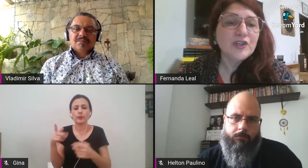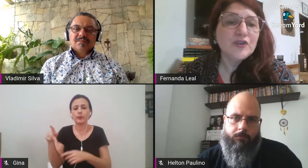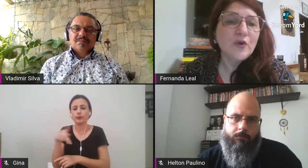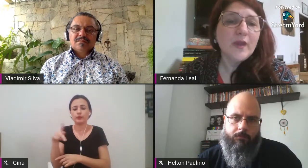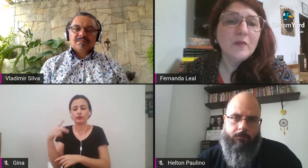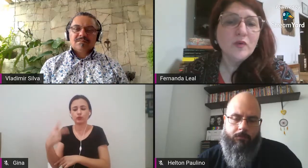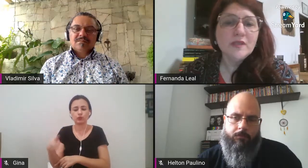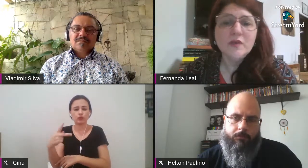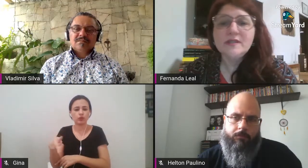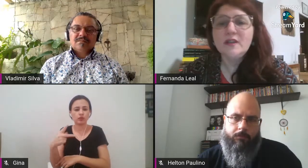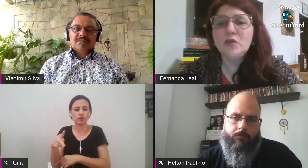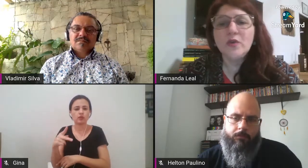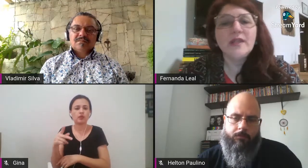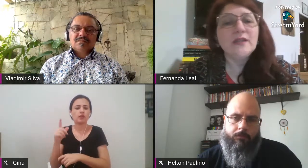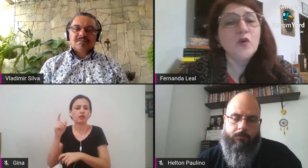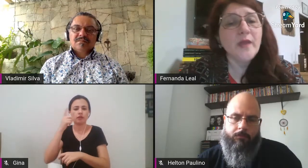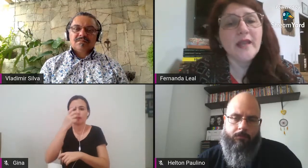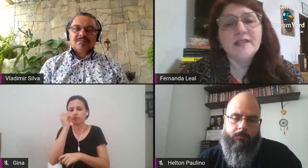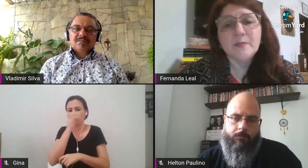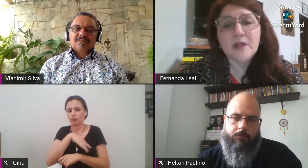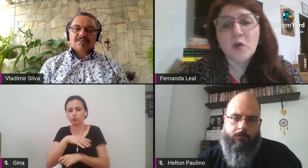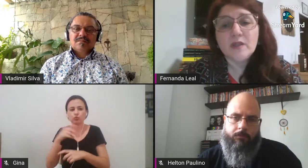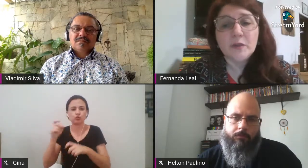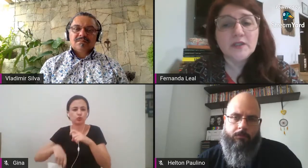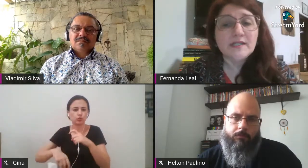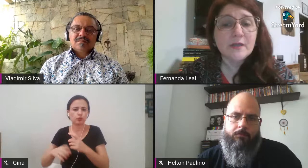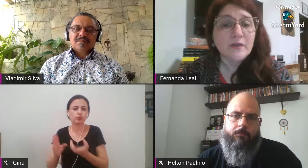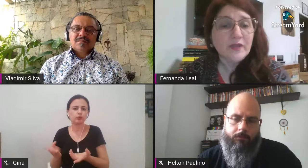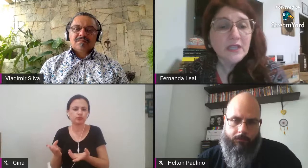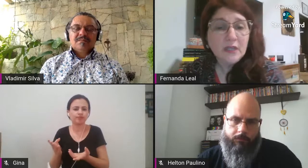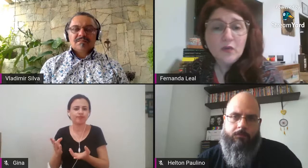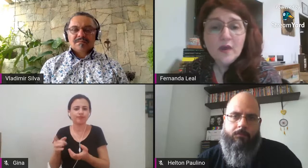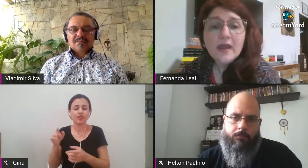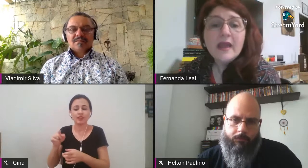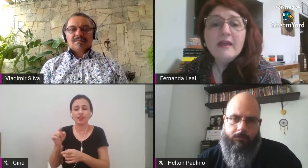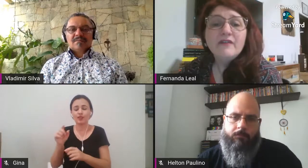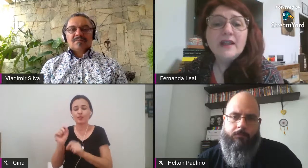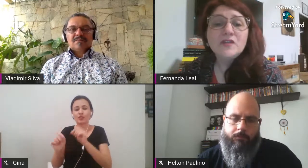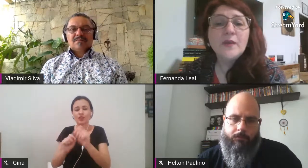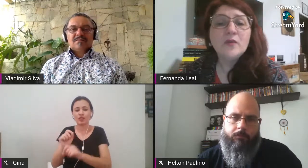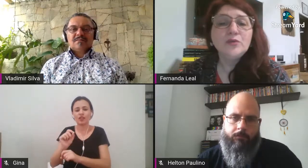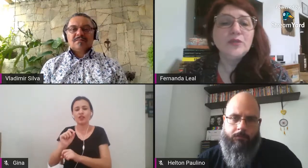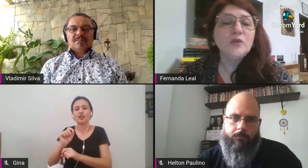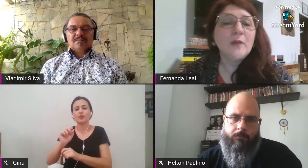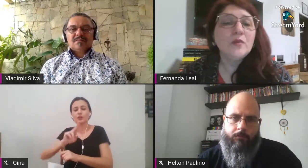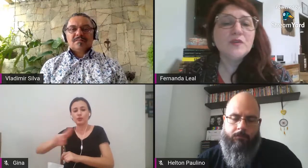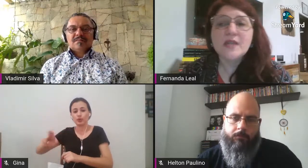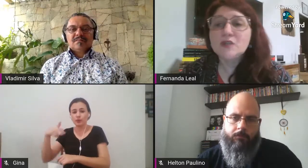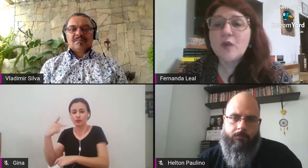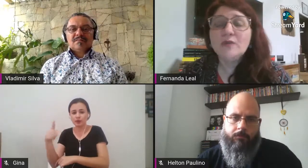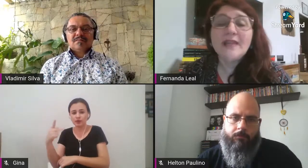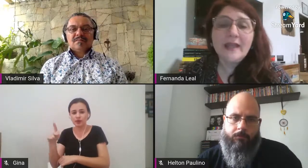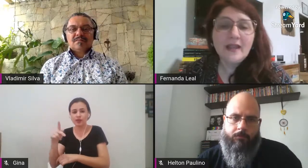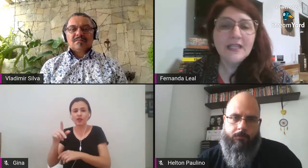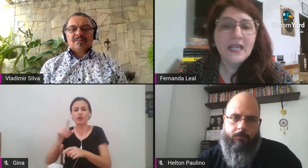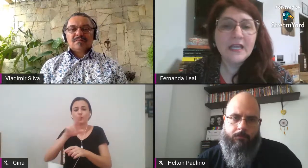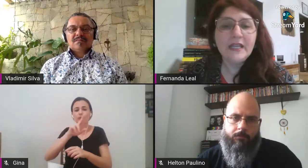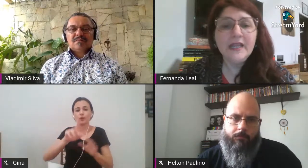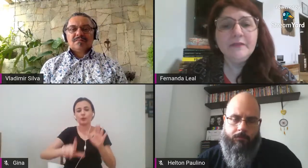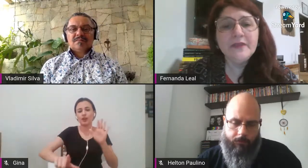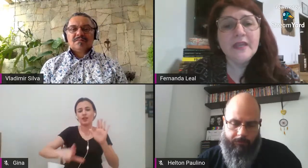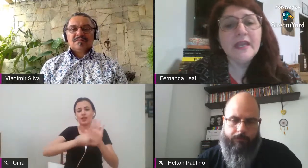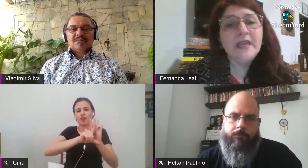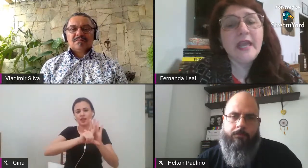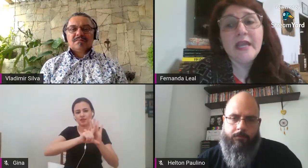lá no G-Show, é músico e escritor que dá nome à lei espanhola de proteção infantil, fala sobre a cultura do abuso sexual na Inglaterra,